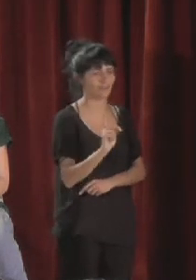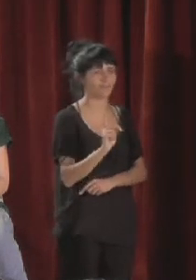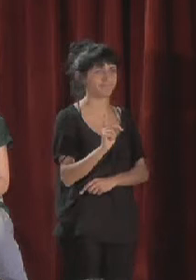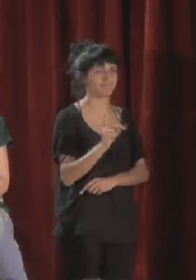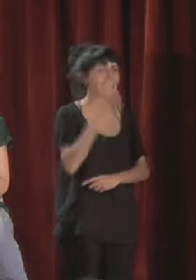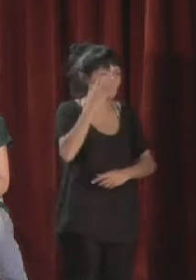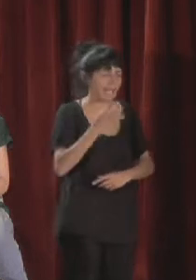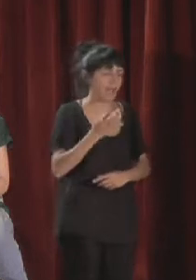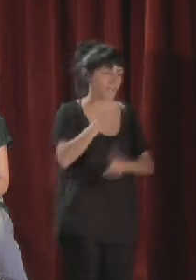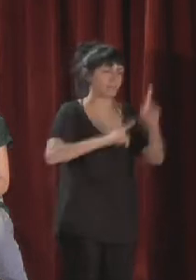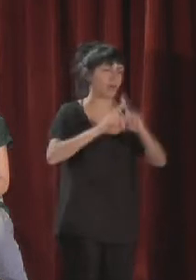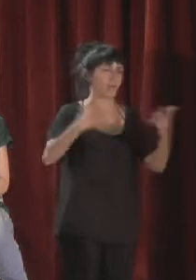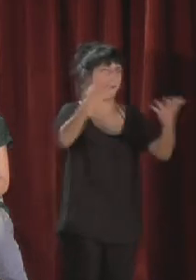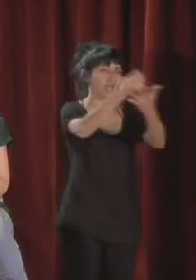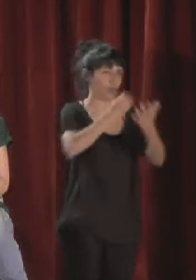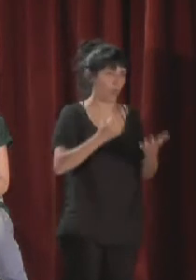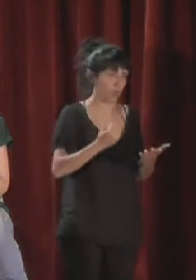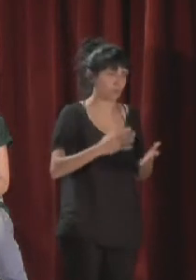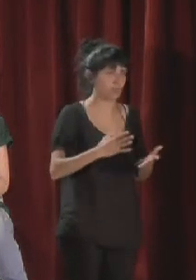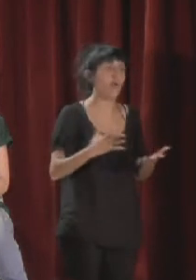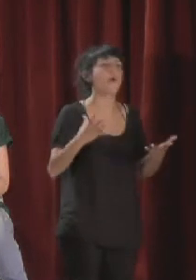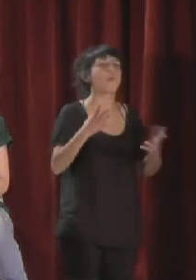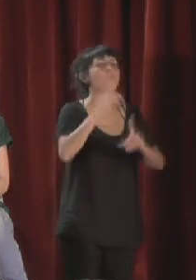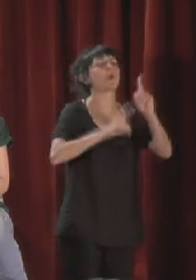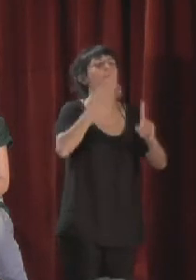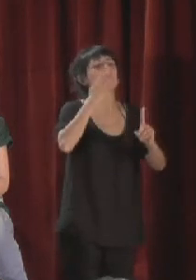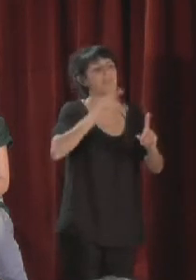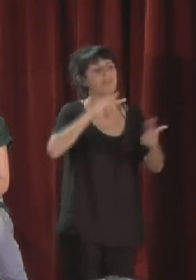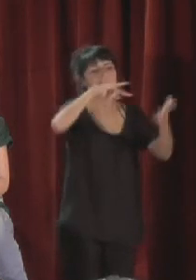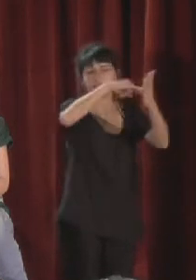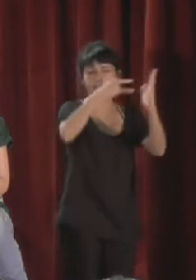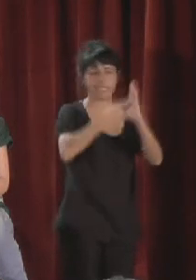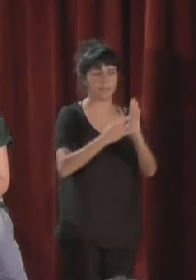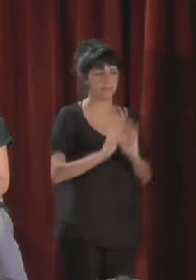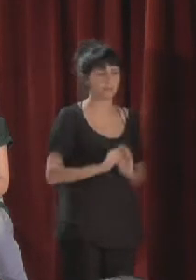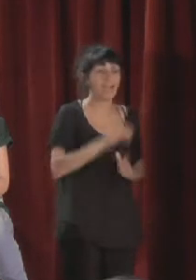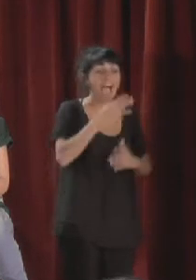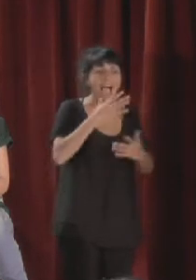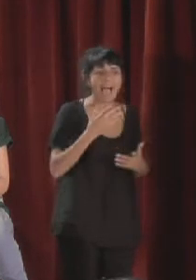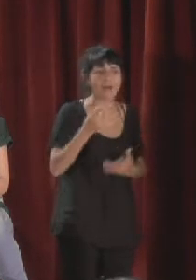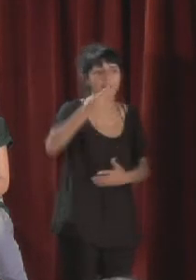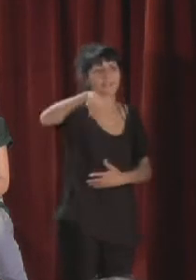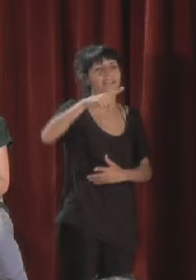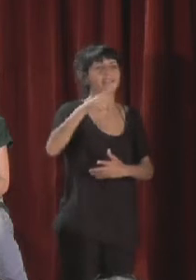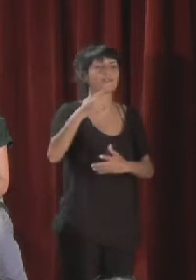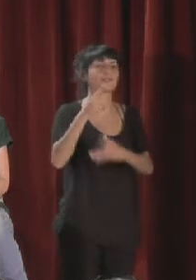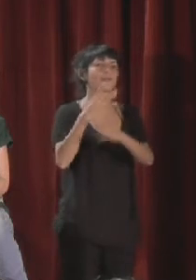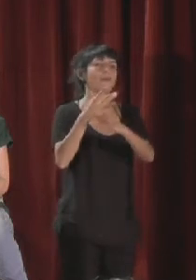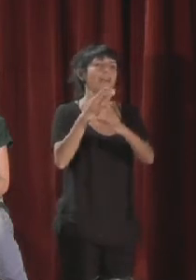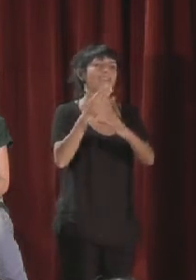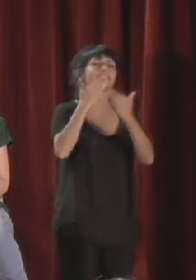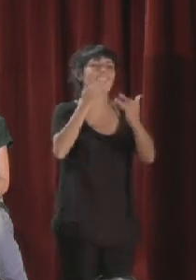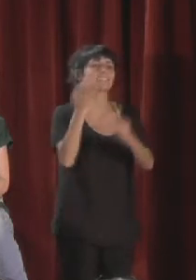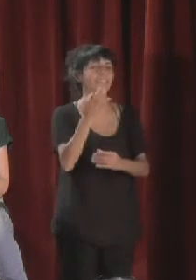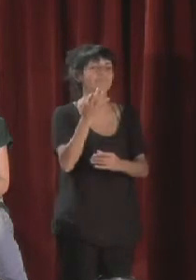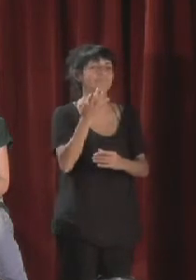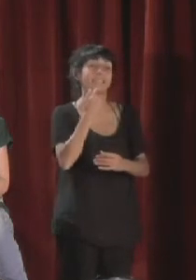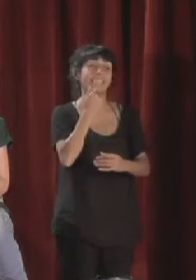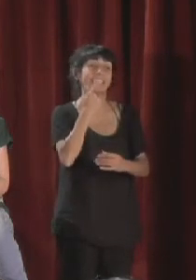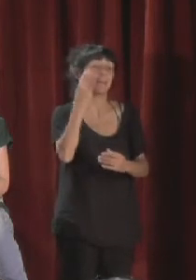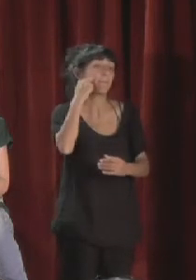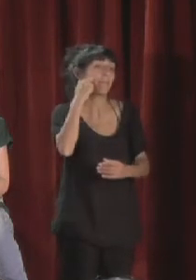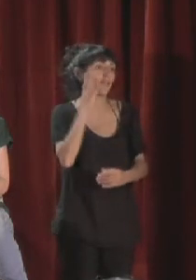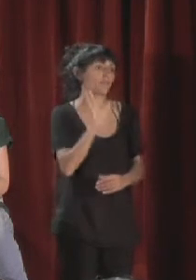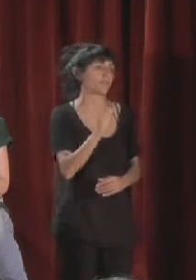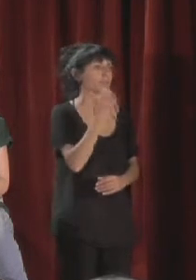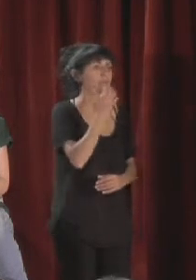O problema é do sistema. Agora xogan co medo. Veñen dicindo que veñen os comunistas, que nos van